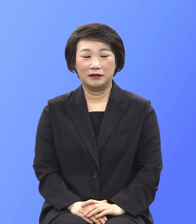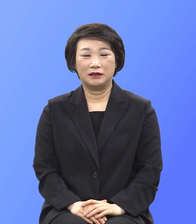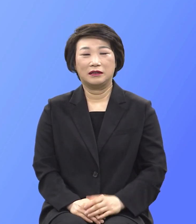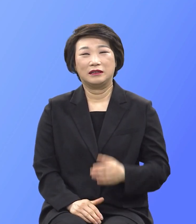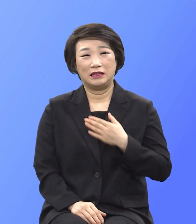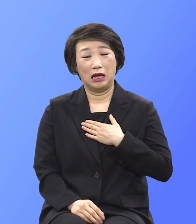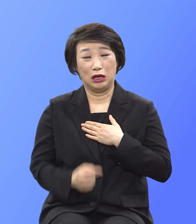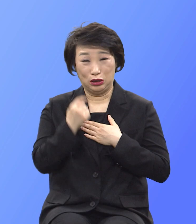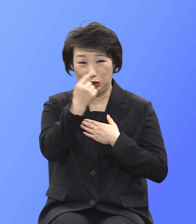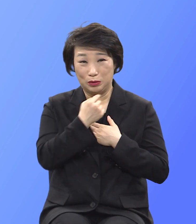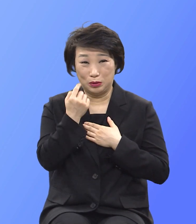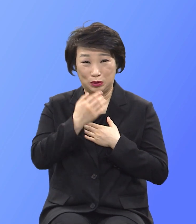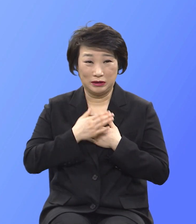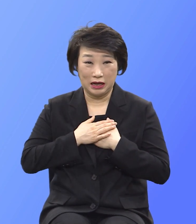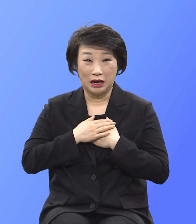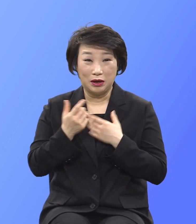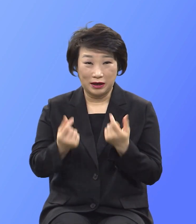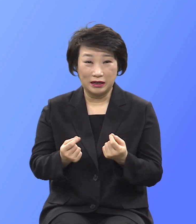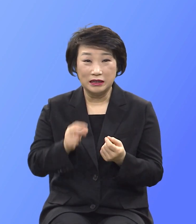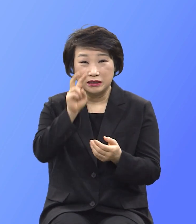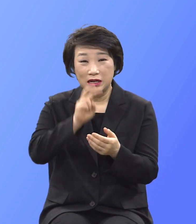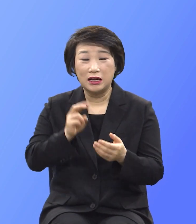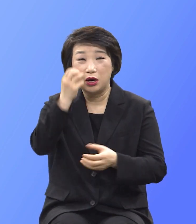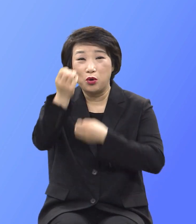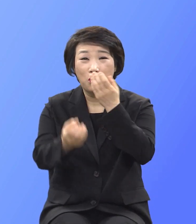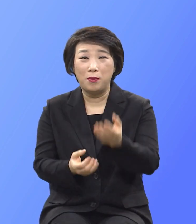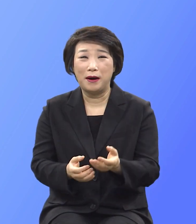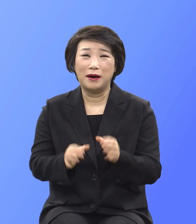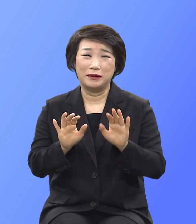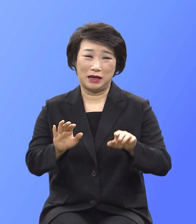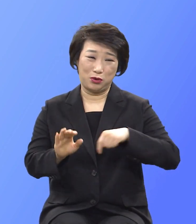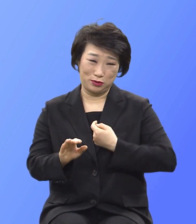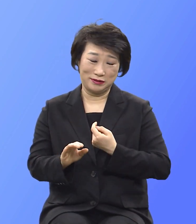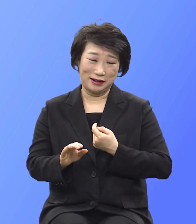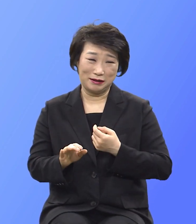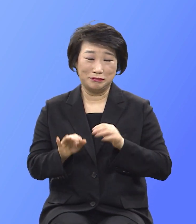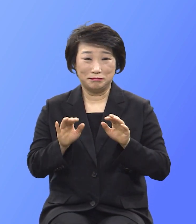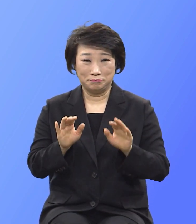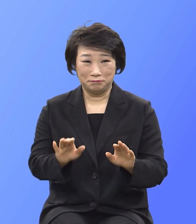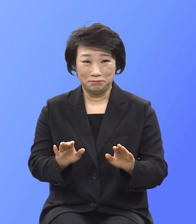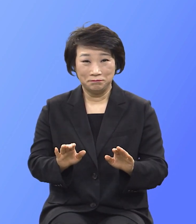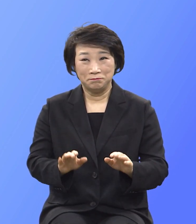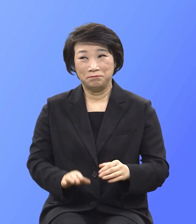내 입으로 이런 찬양을 고백하면서